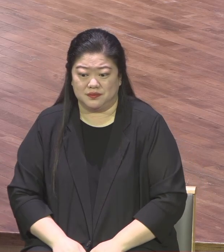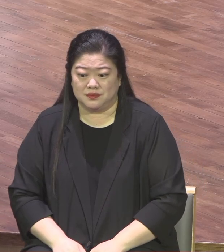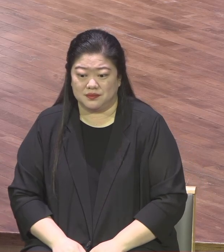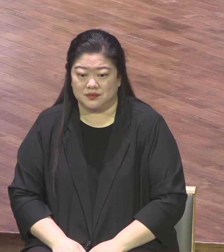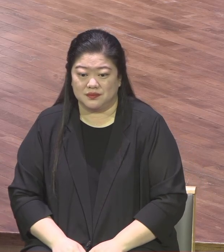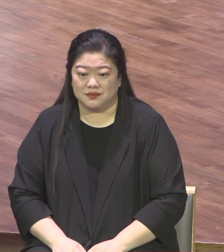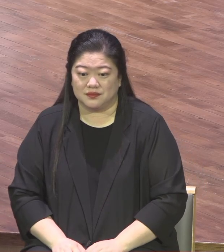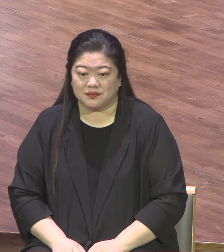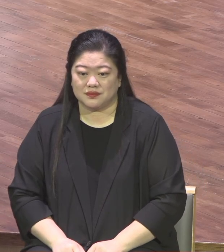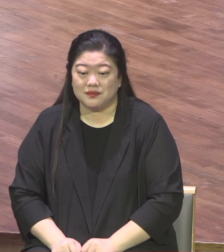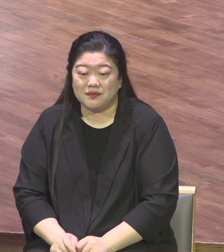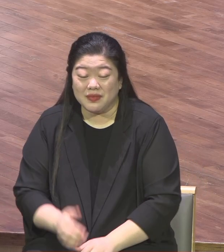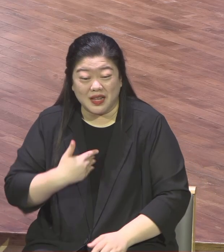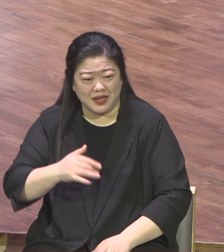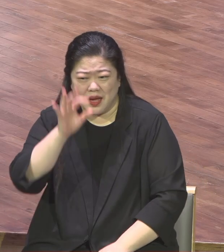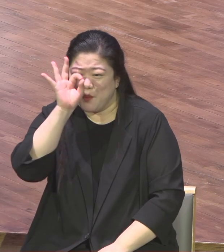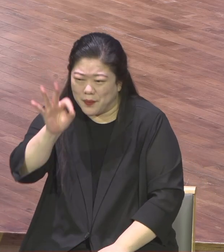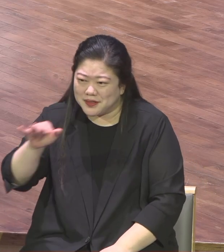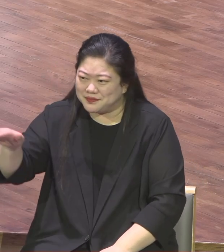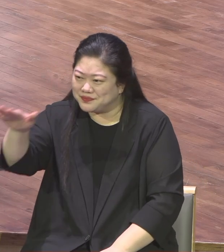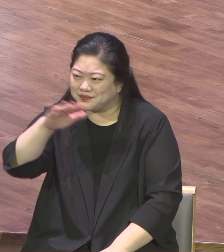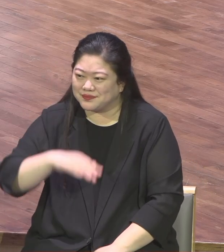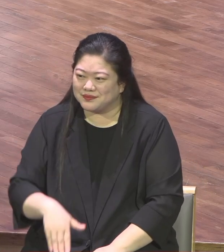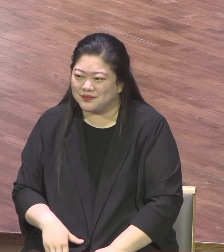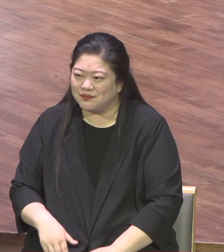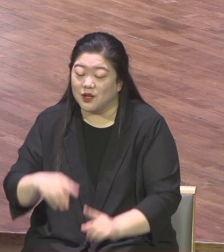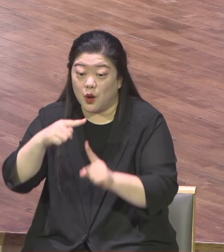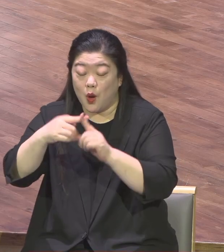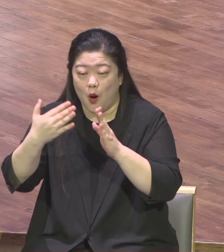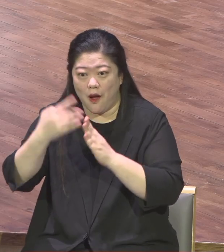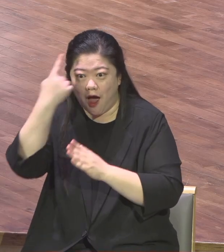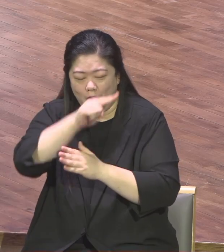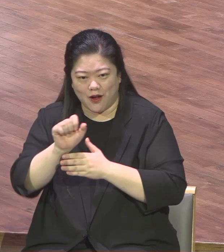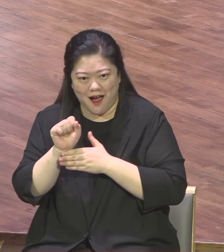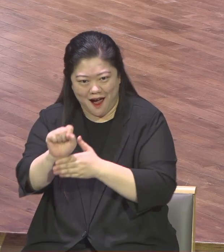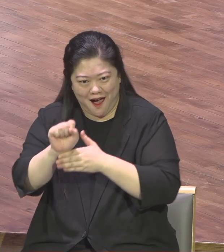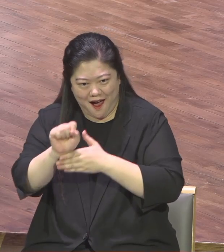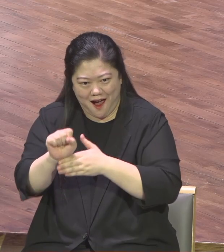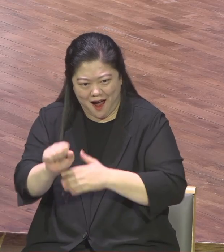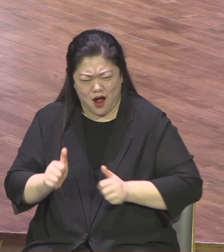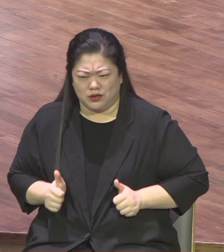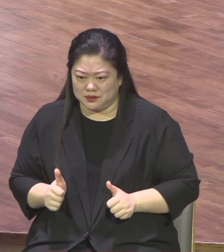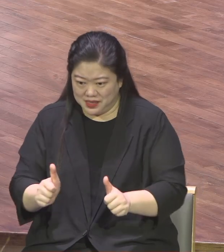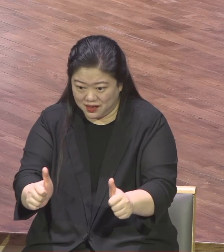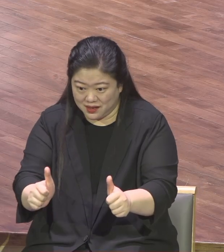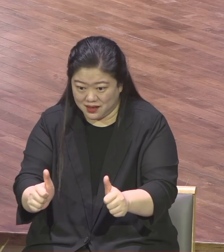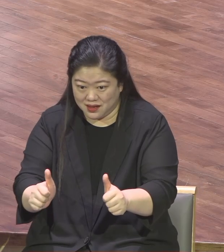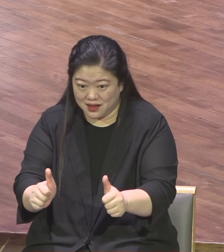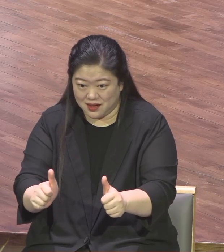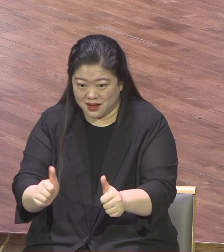다 잊어버리고 있어요. 다 속고 있어요. 사단이 다 속아버렸어요. 자기가 누군지도 몰라.